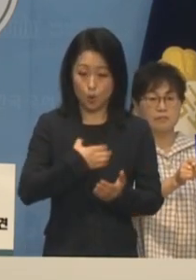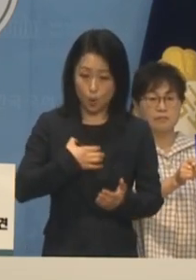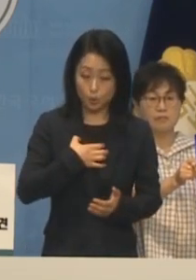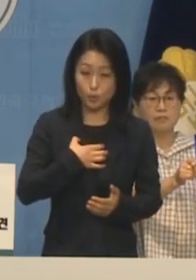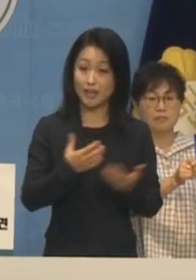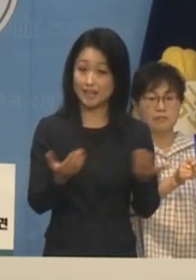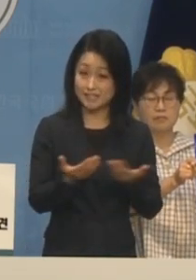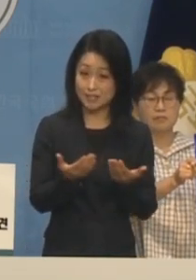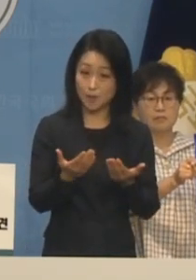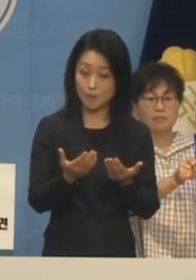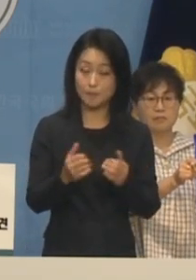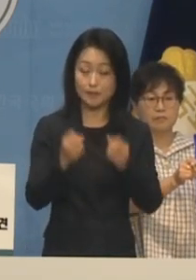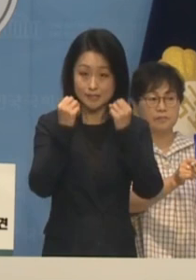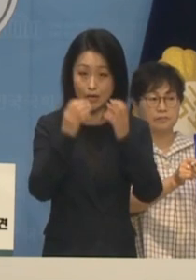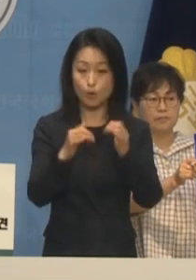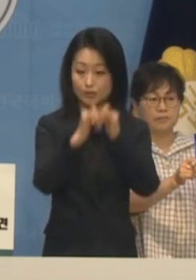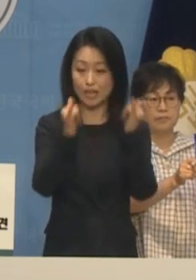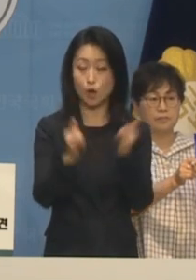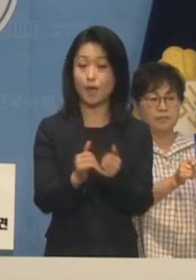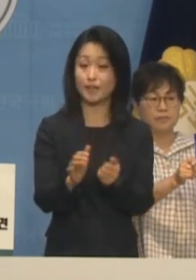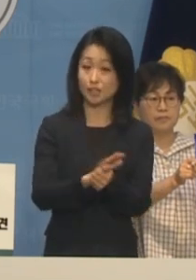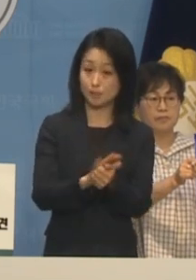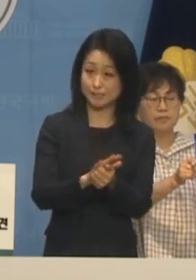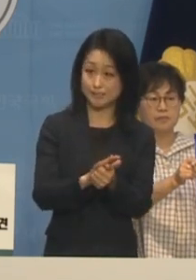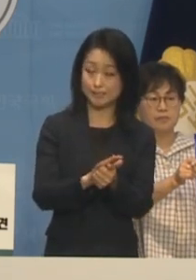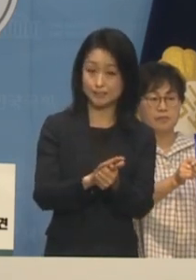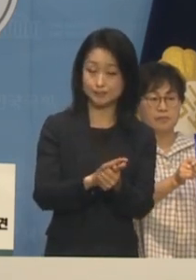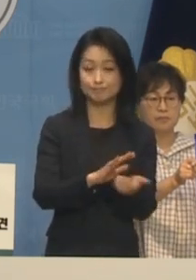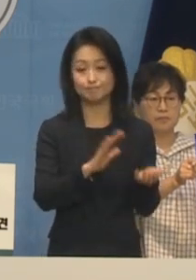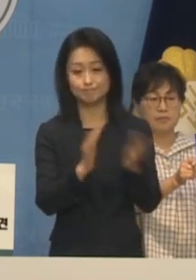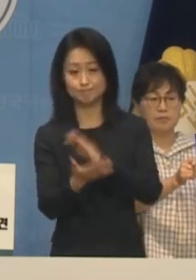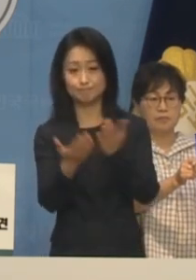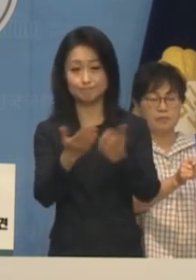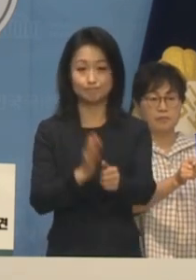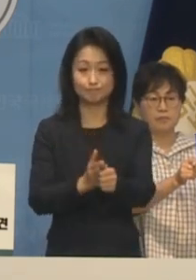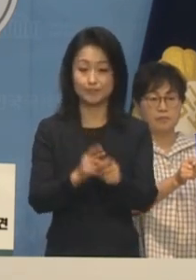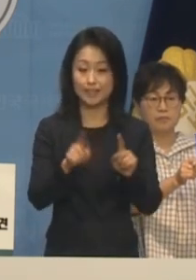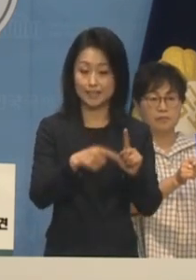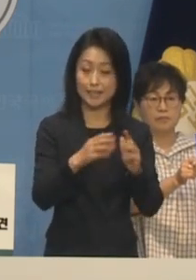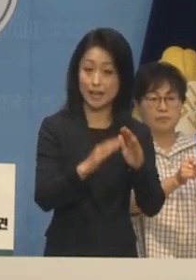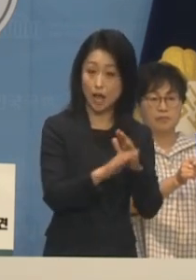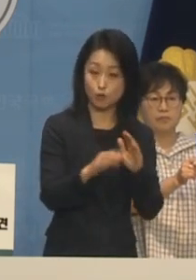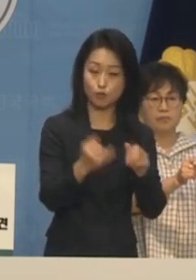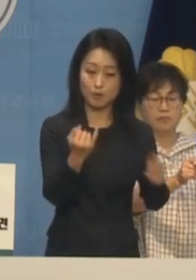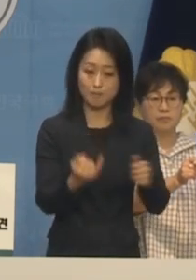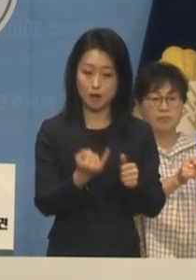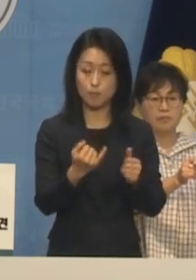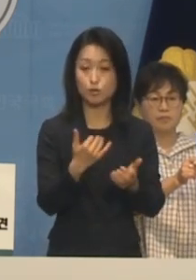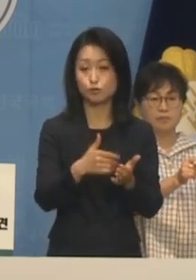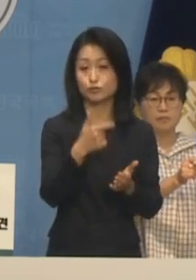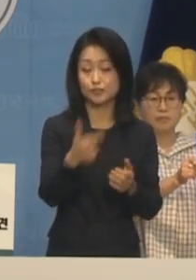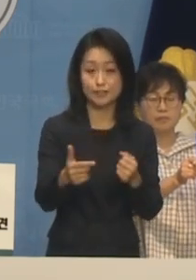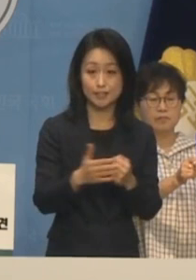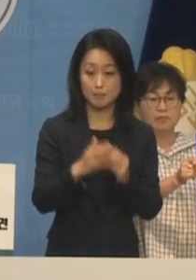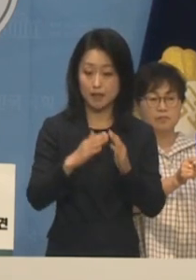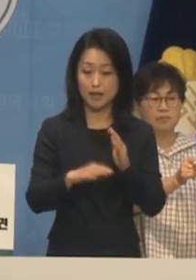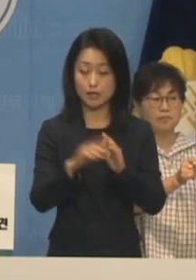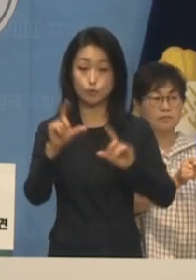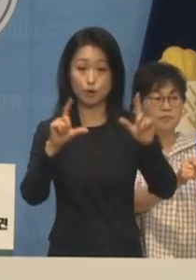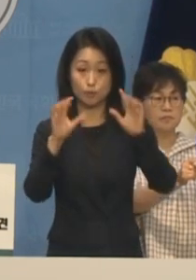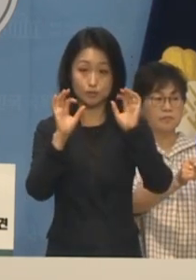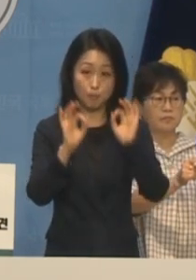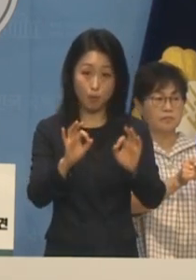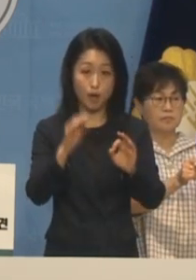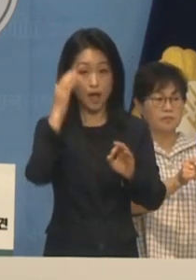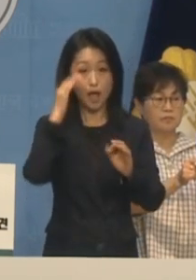직업으로, 새로운 사회 서비스로. 최근 가사 서비스는 1인 가구와 맞벌이 가구의 증가 등 가족 형태의 변화로